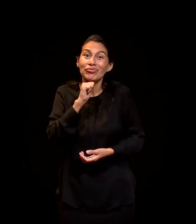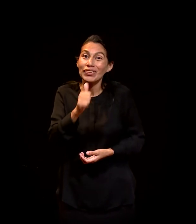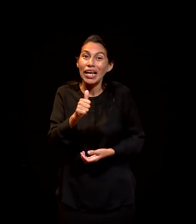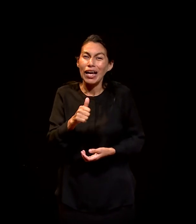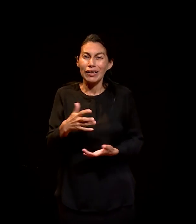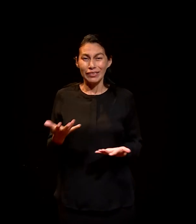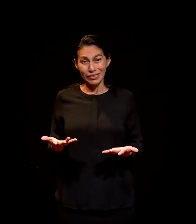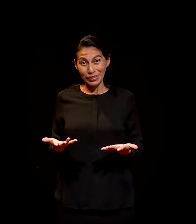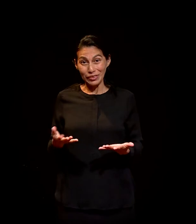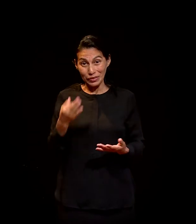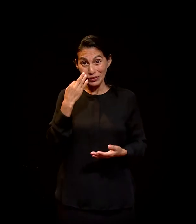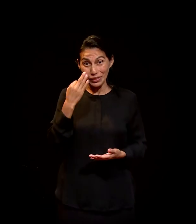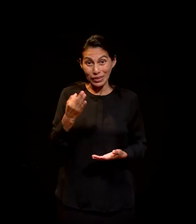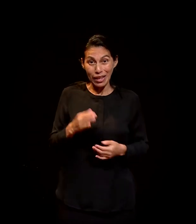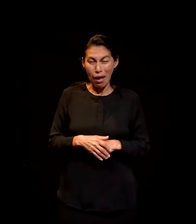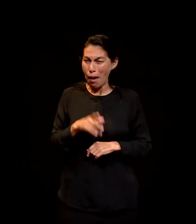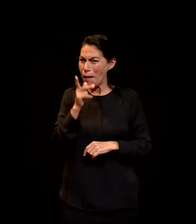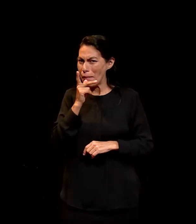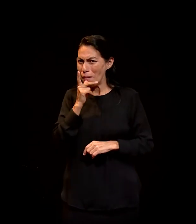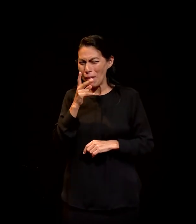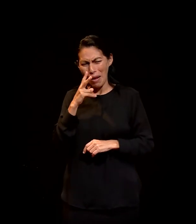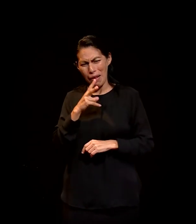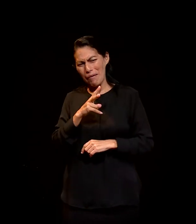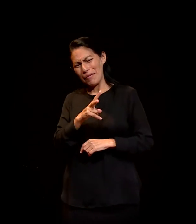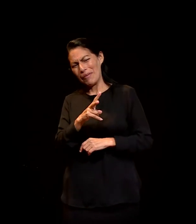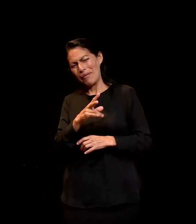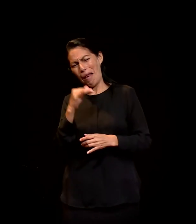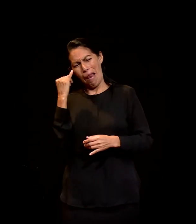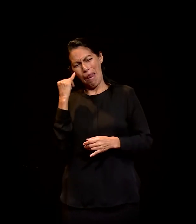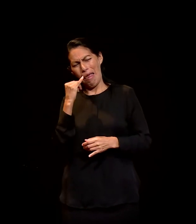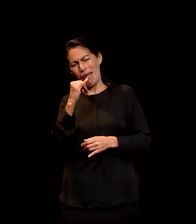es notorio colgarlo miro a la vista